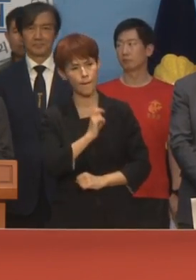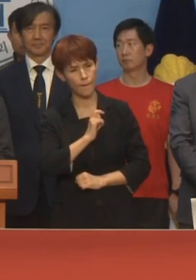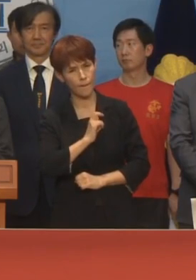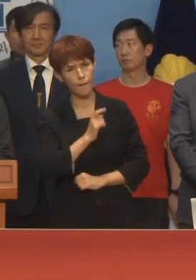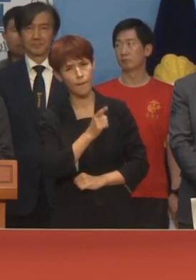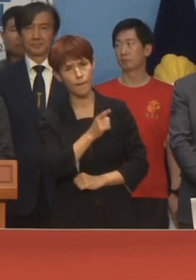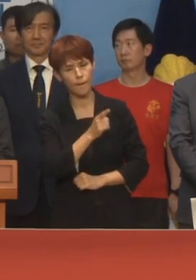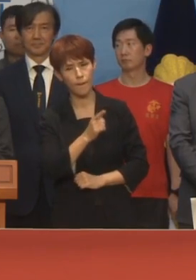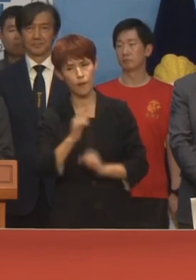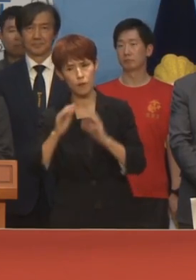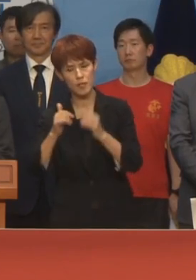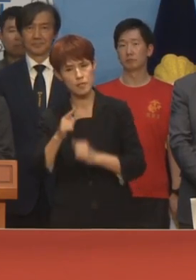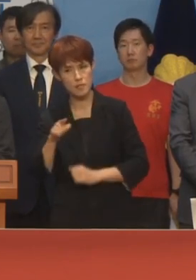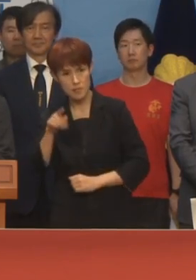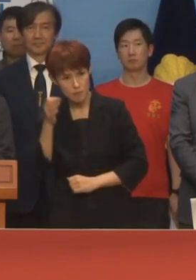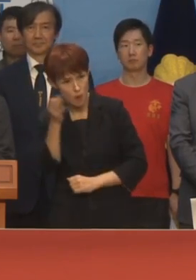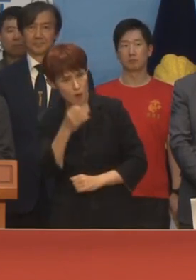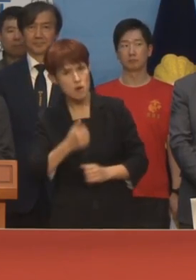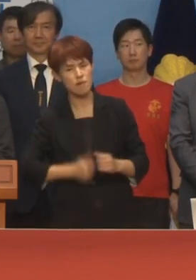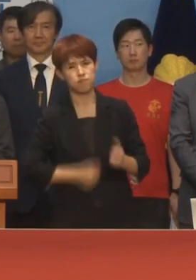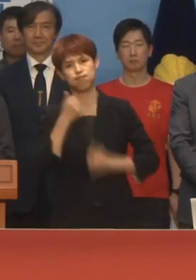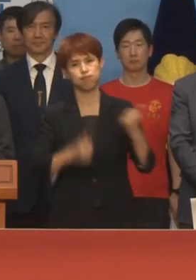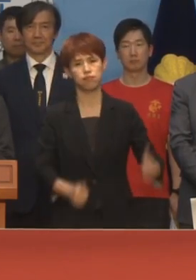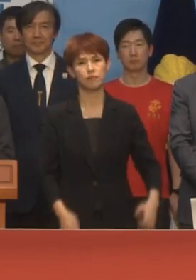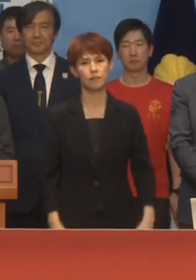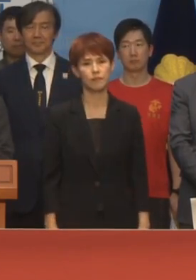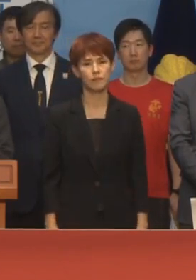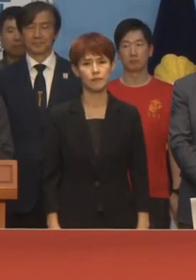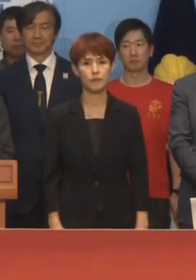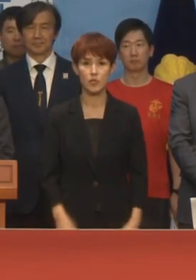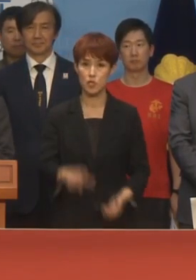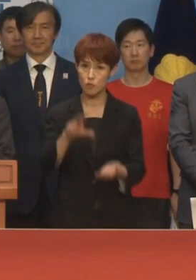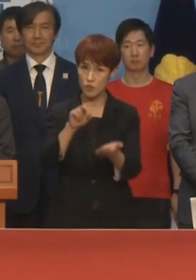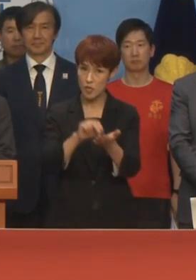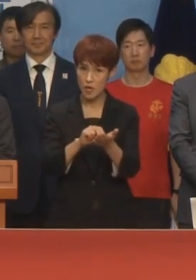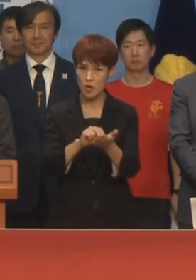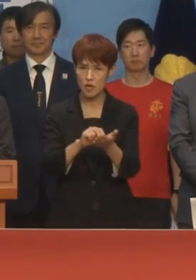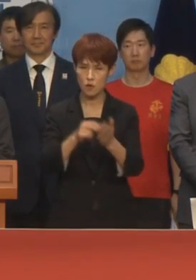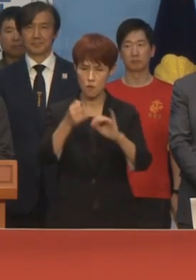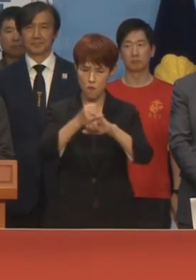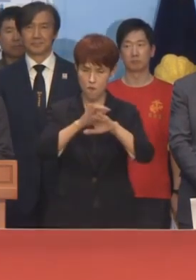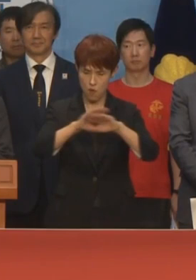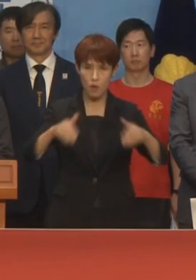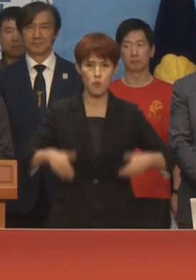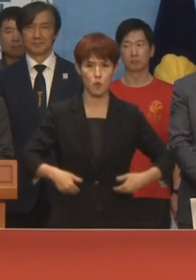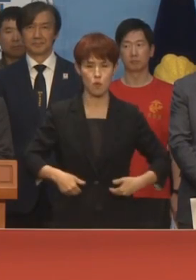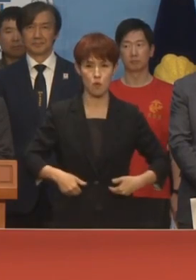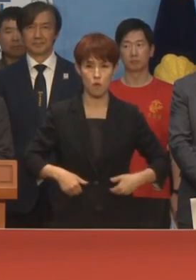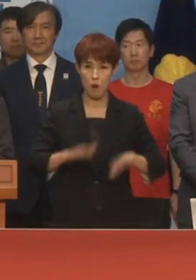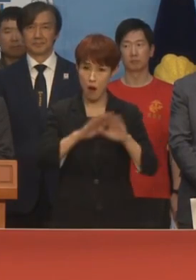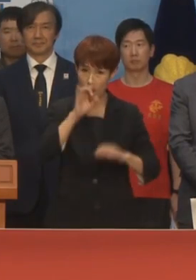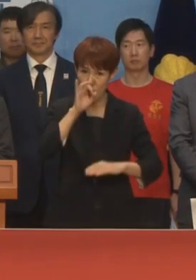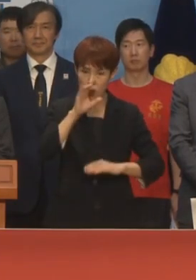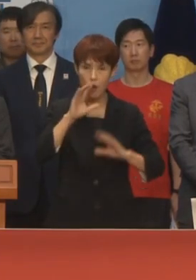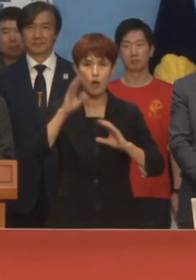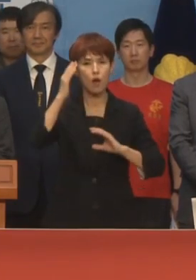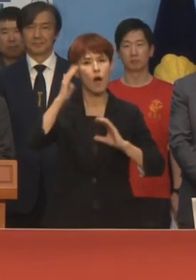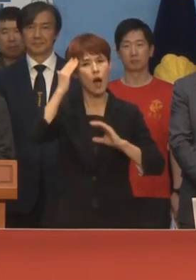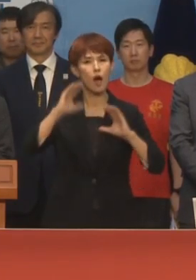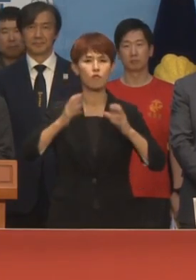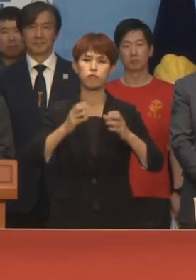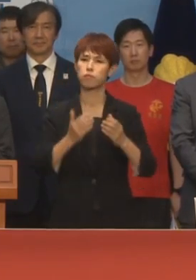의혹이 국민들을 분노케 한 것입니다. 저는 이 문제를 정리하지 않고는 대한민국이 앞으로 나갈 수 없다.